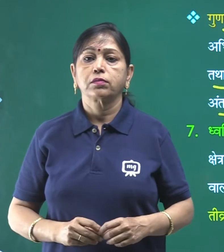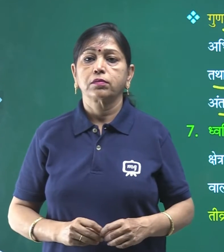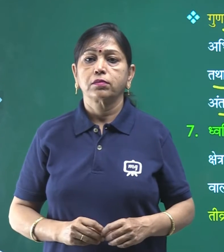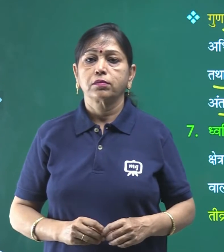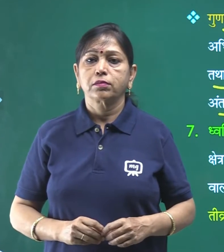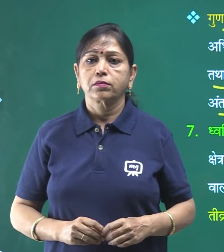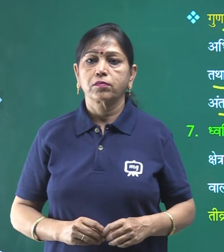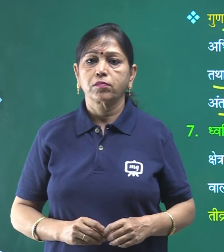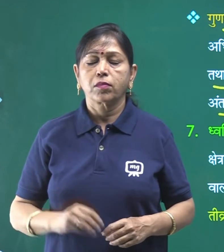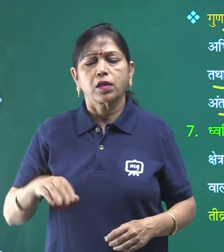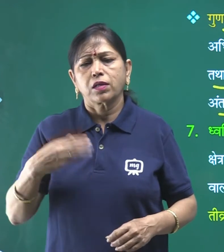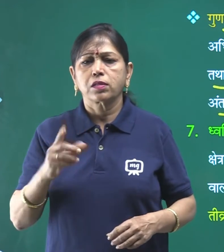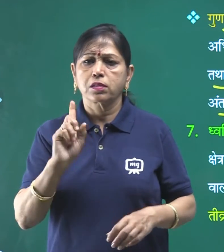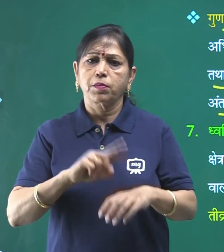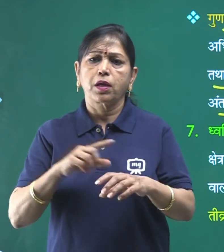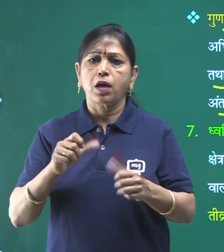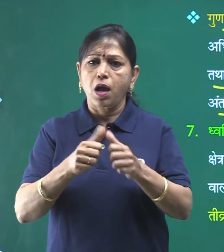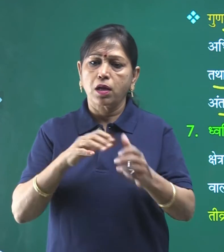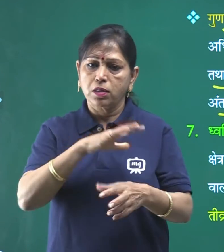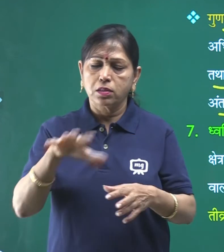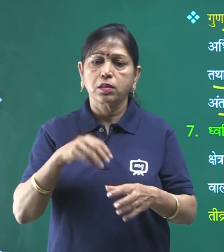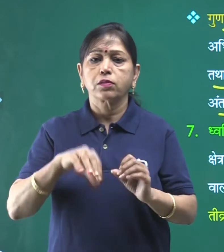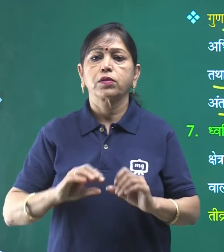किसी एकांक क्षेत्रफल से